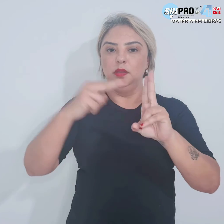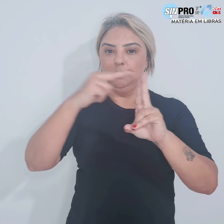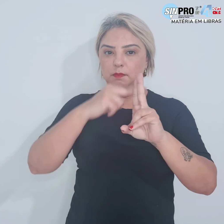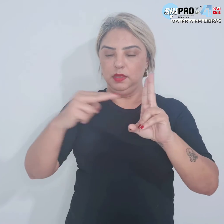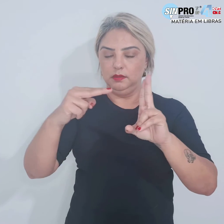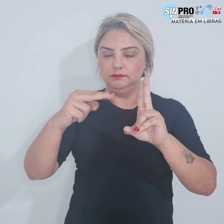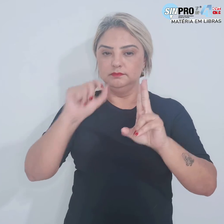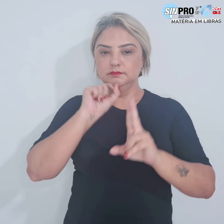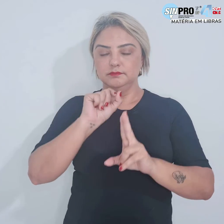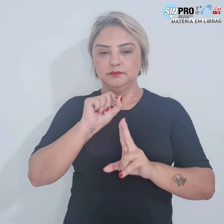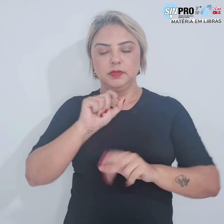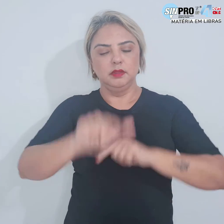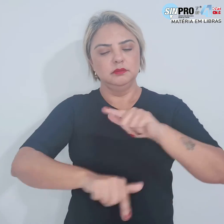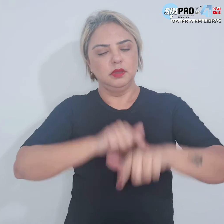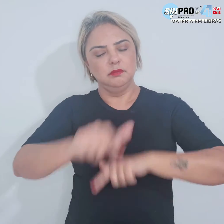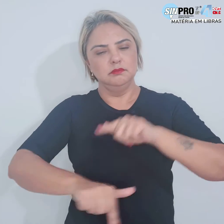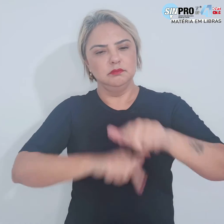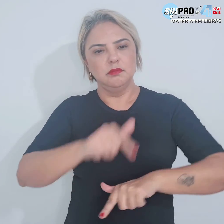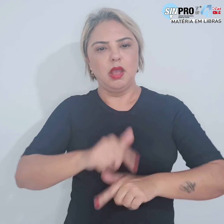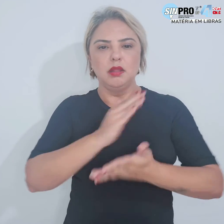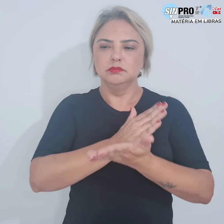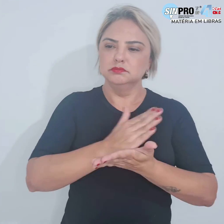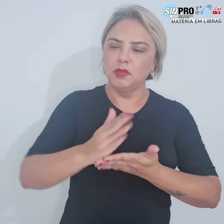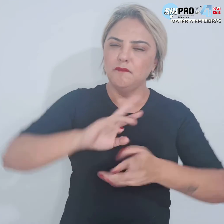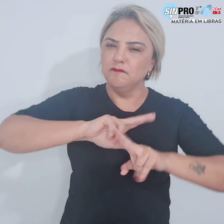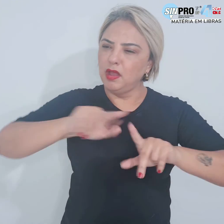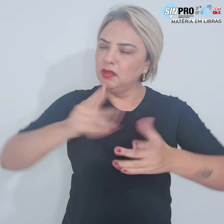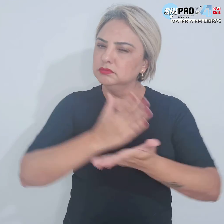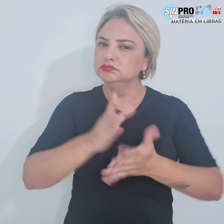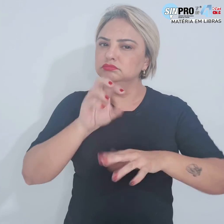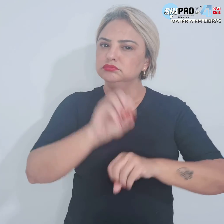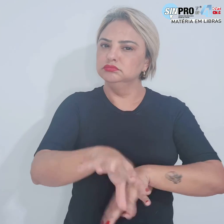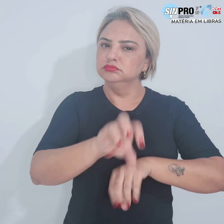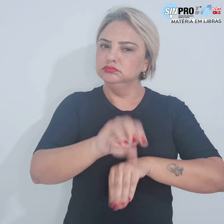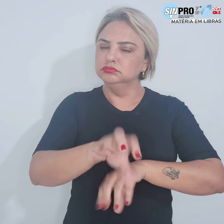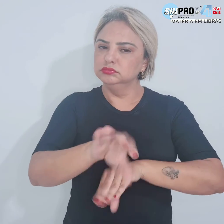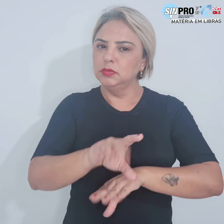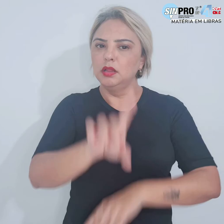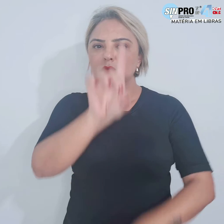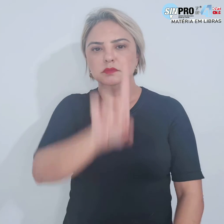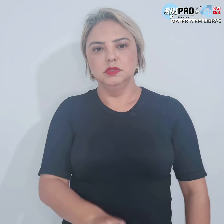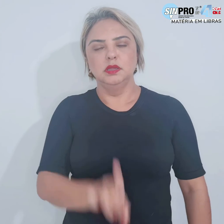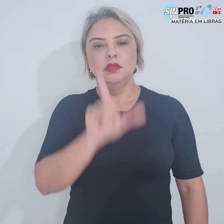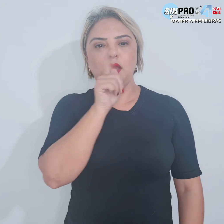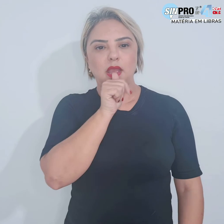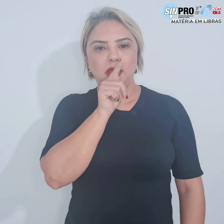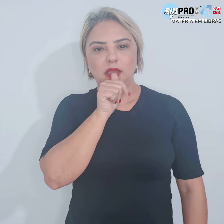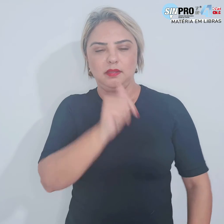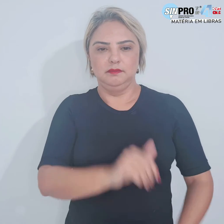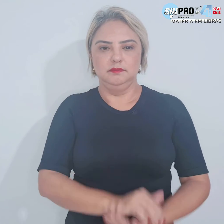Universidade de Brasília, UNB, atua com iniciativas educativas pelo direito à